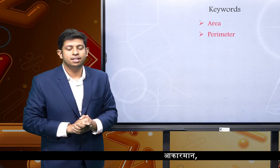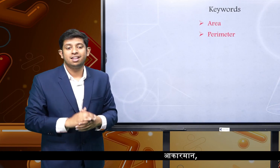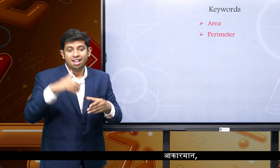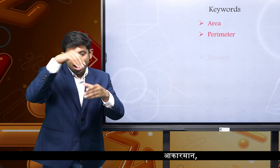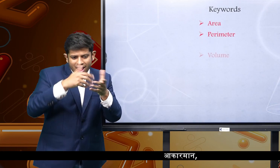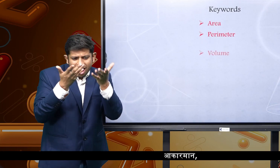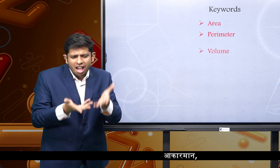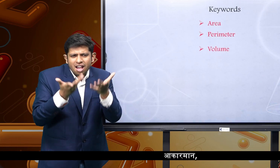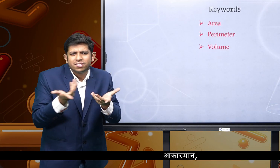आकारमान,